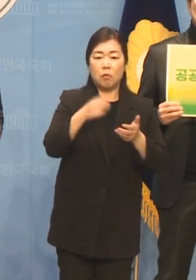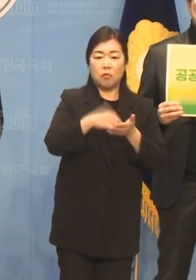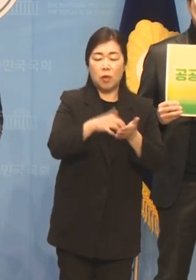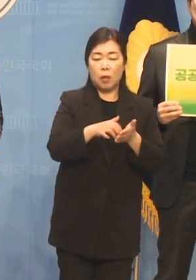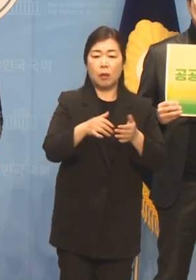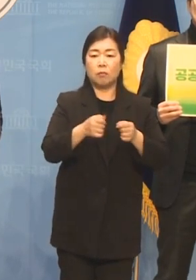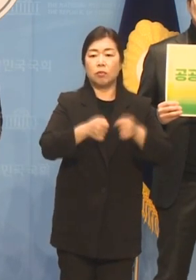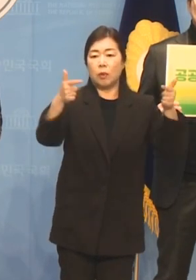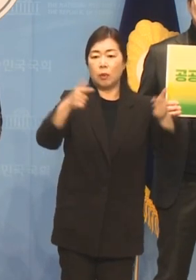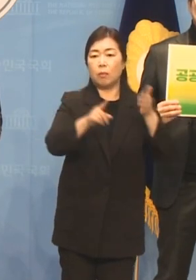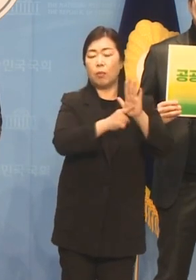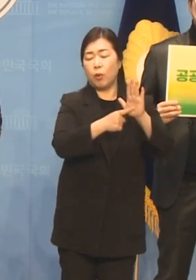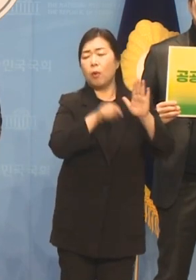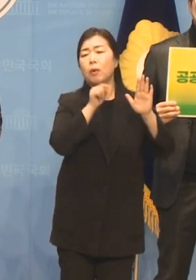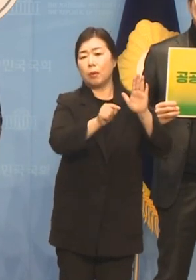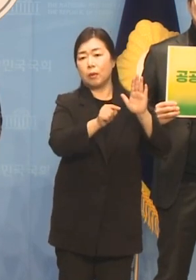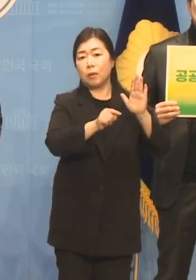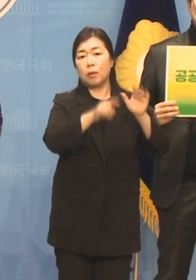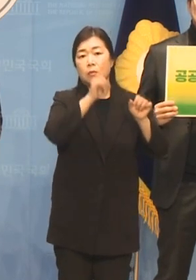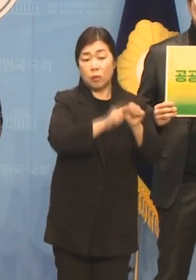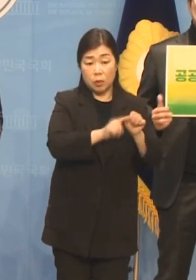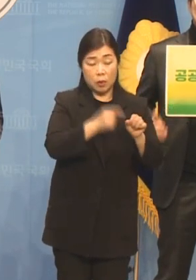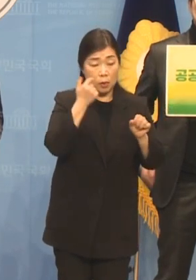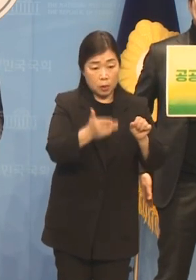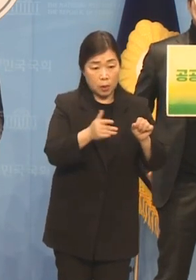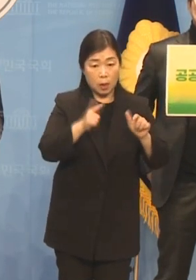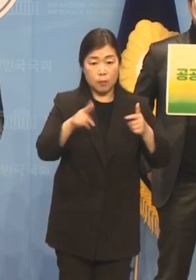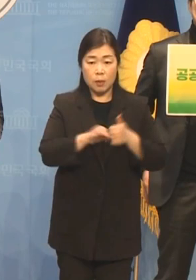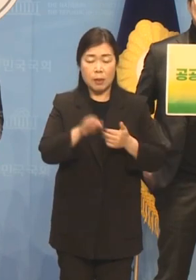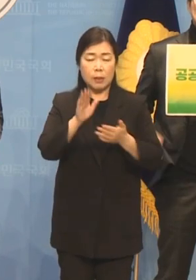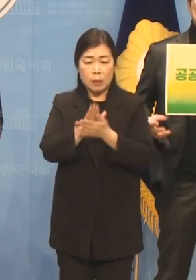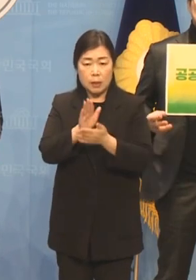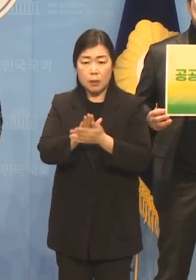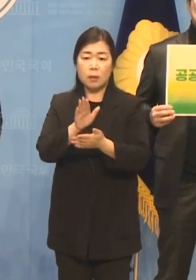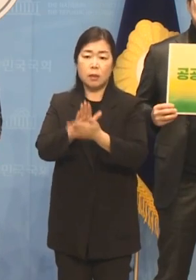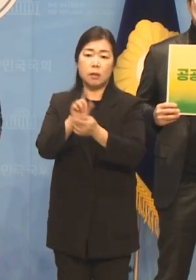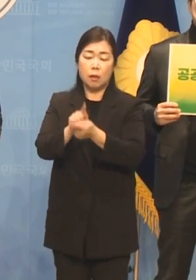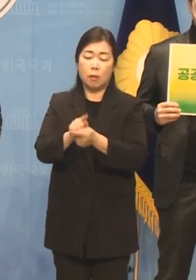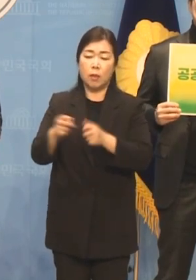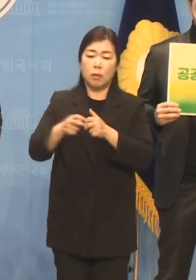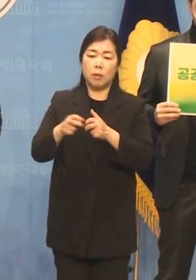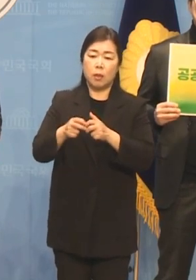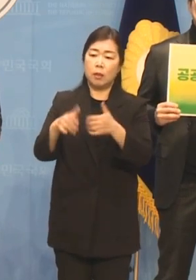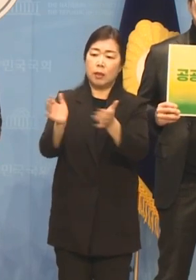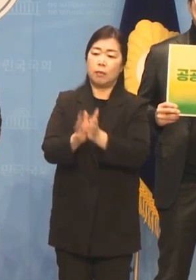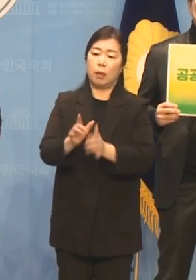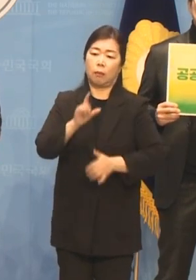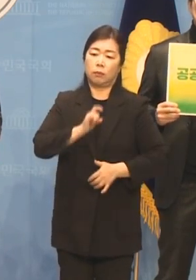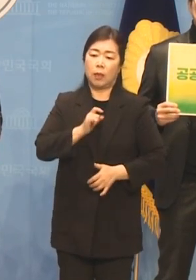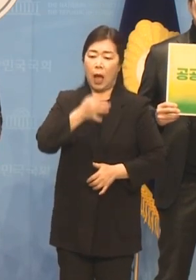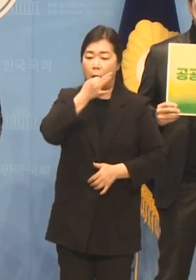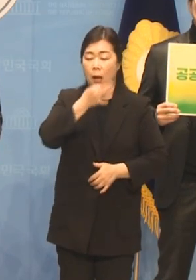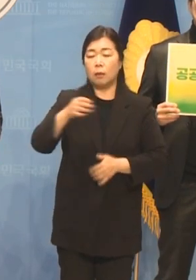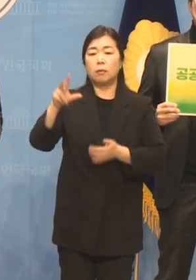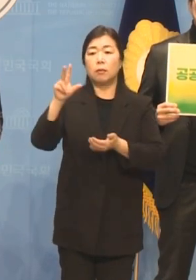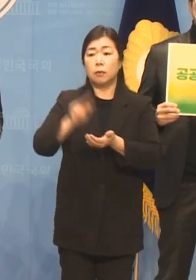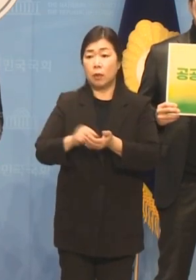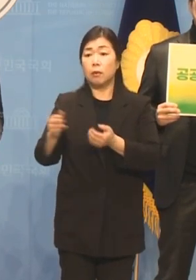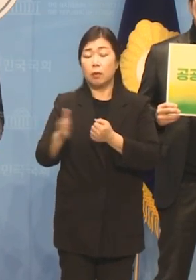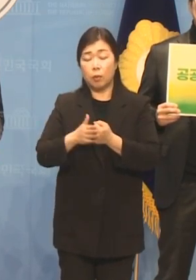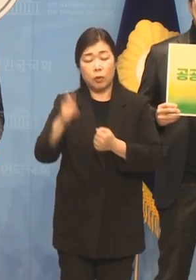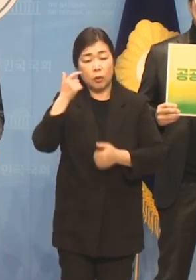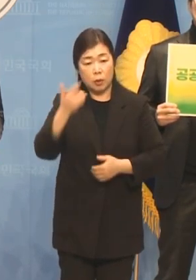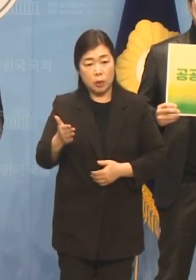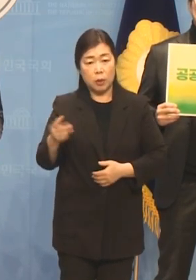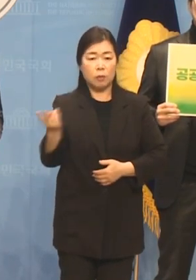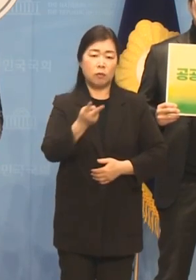윤석열 정권의 시도나 아니면 직역의 이기주의에 근거한 의료계 파업 모두 명실상부한